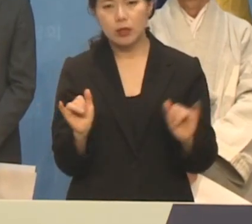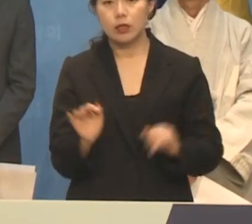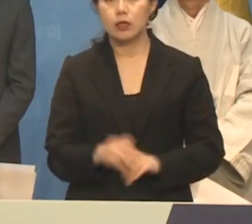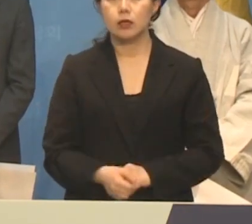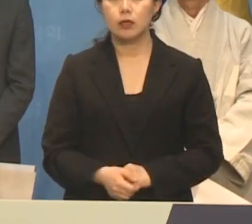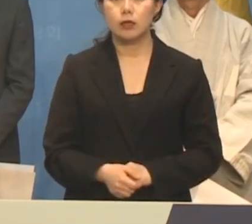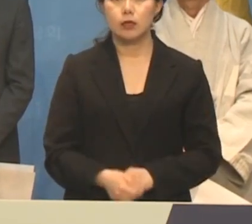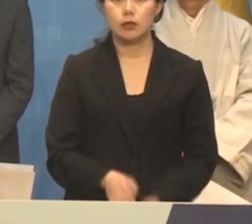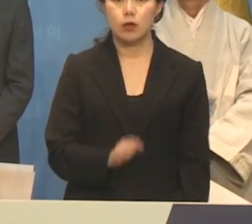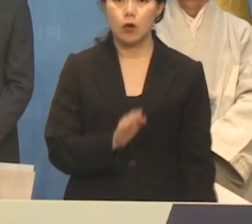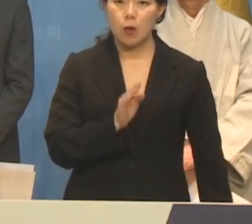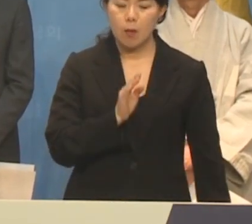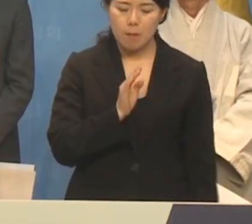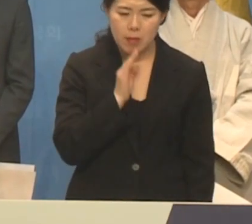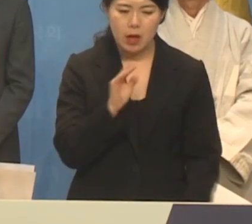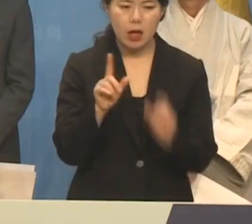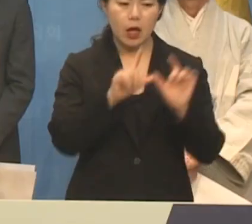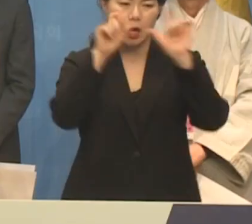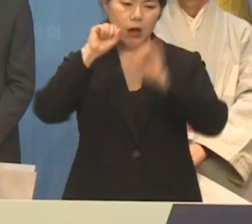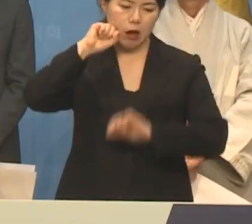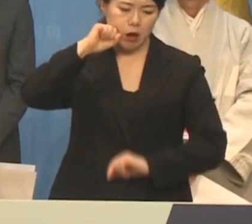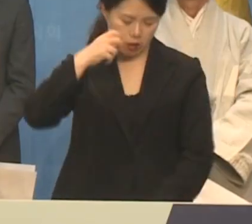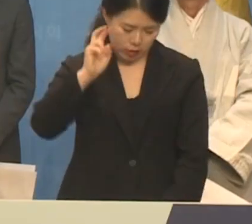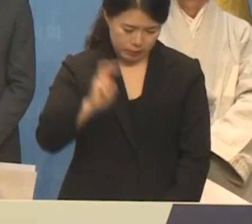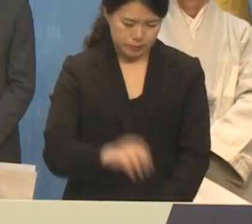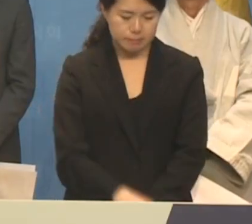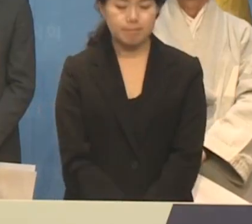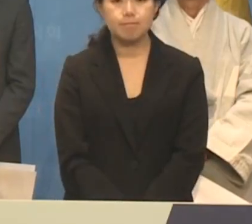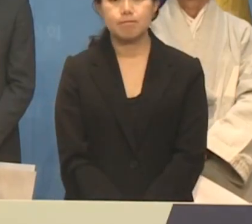지금 살기 어려운지 모르겠습니다.